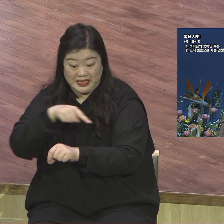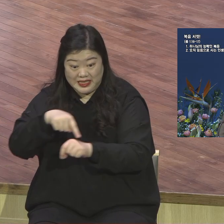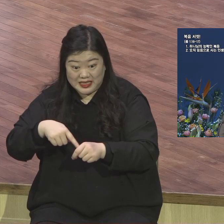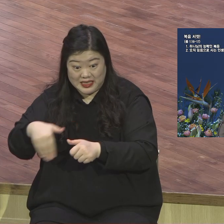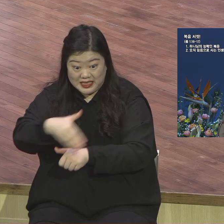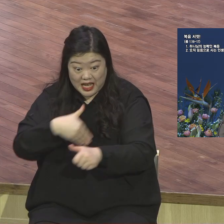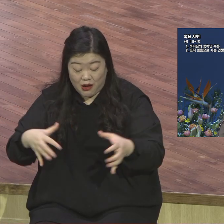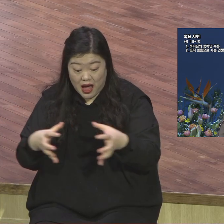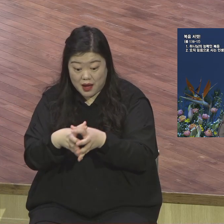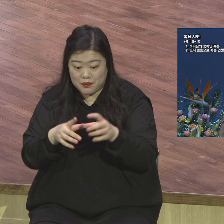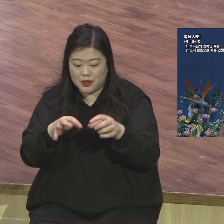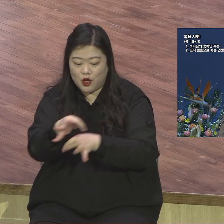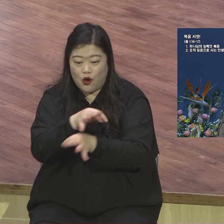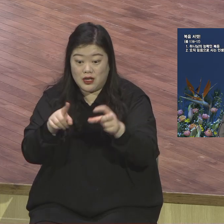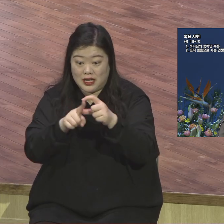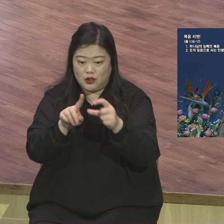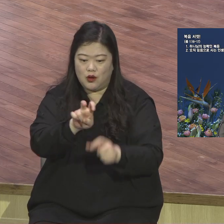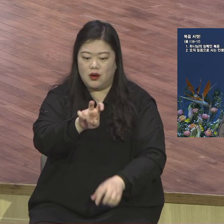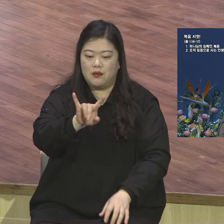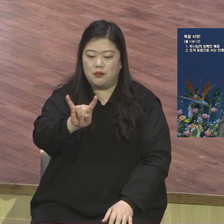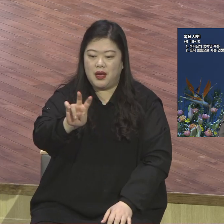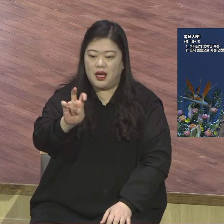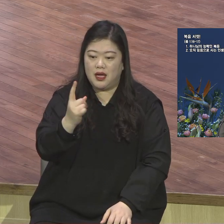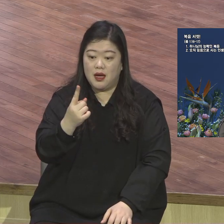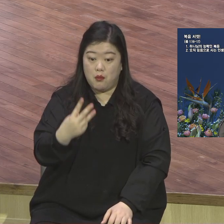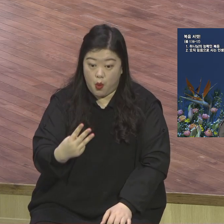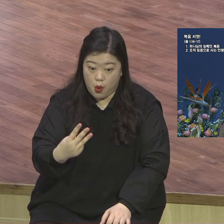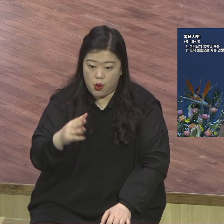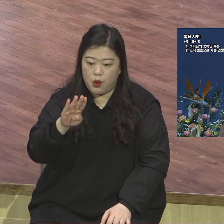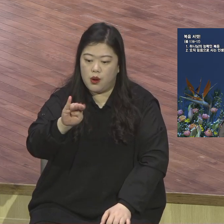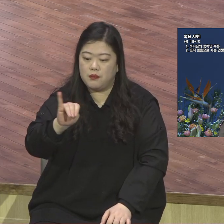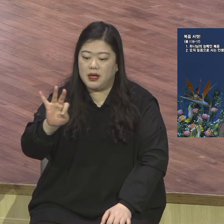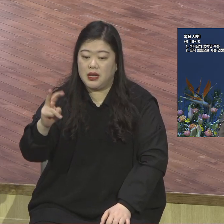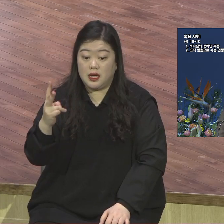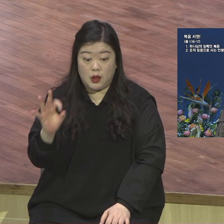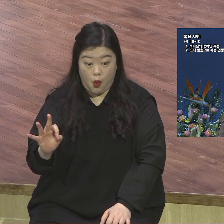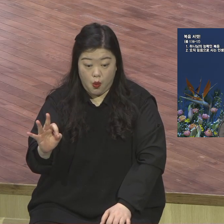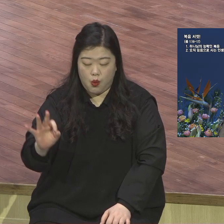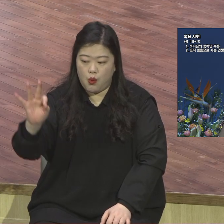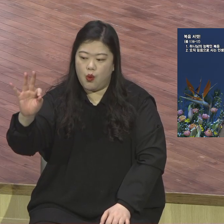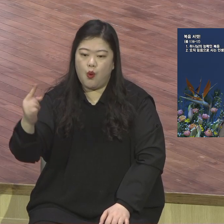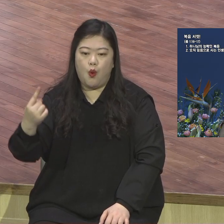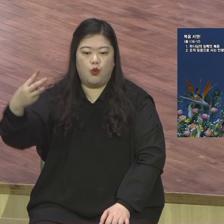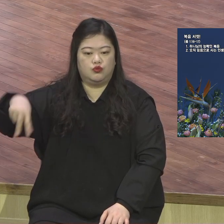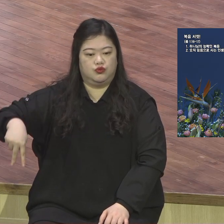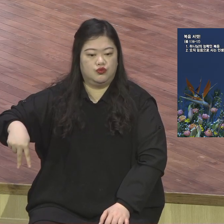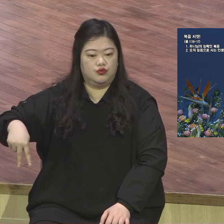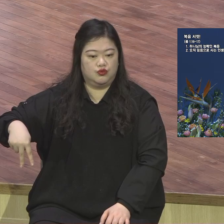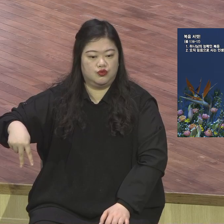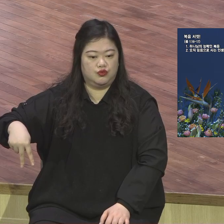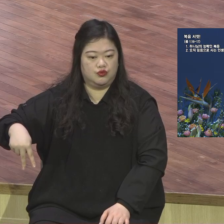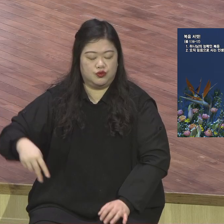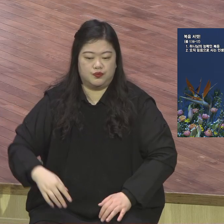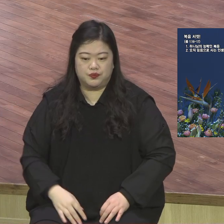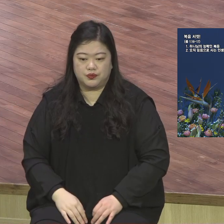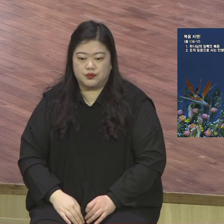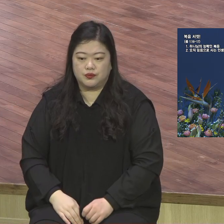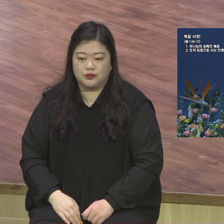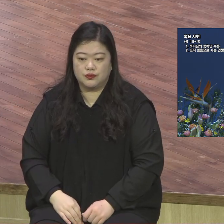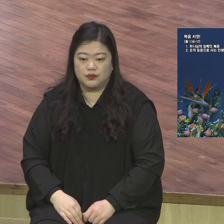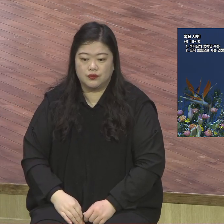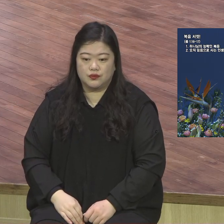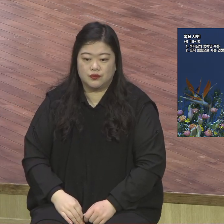비용 오류라고 합니다. 우리가 영적으로 매몰 비용 오류에 잘